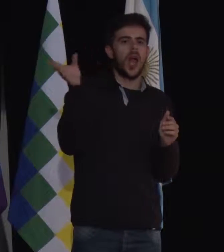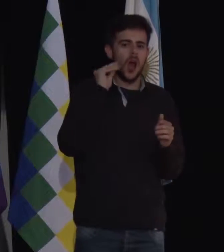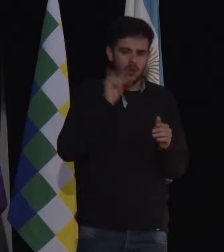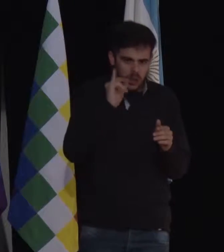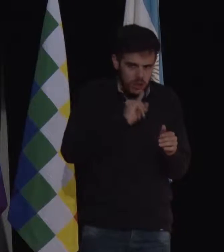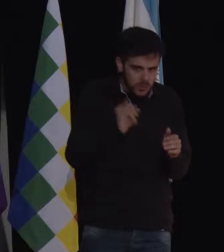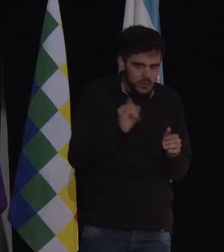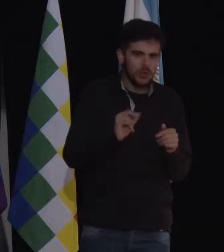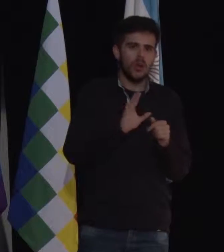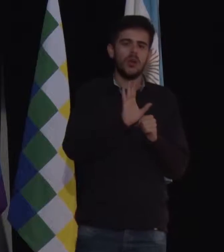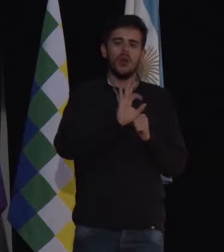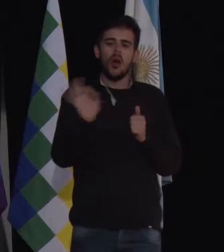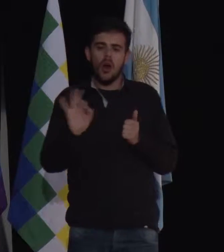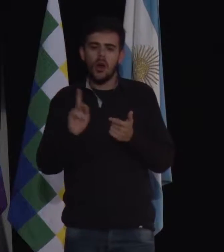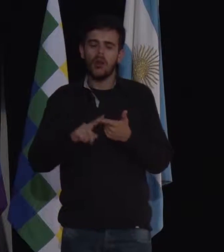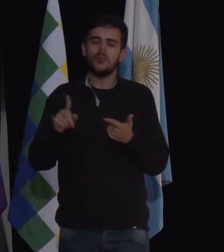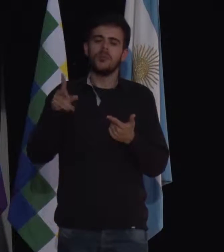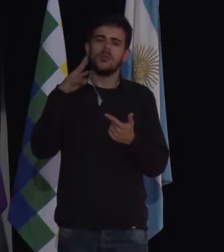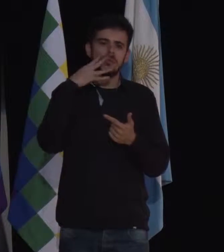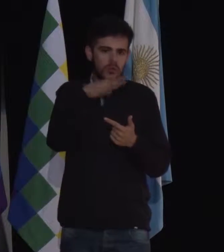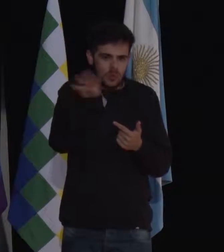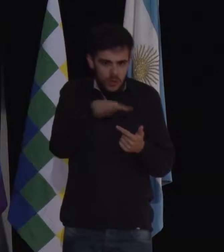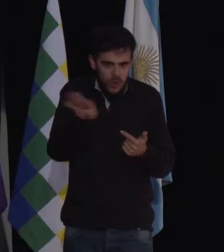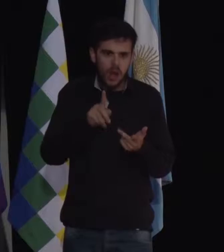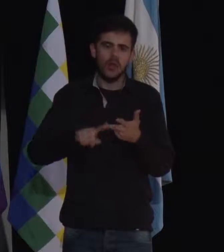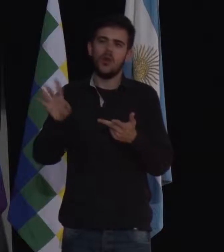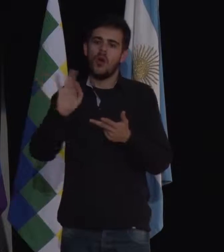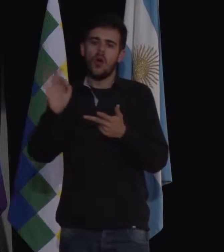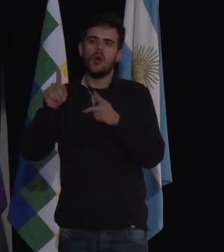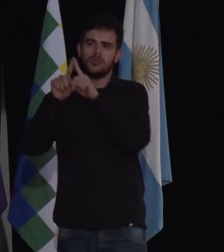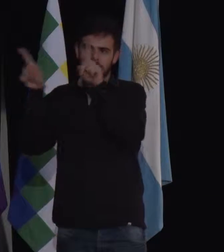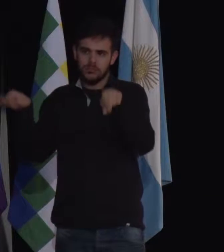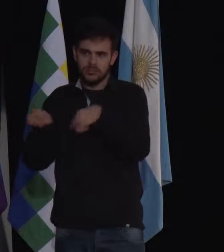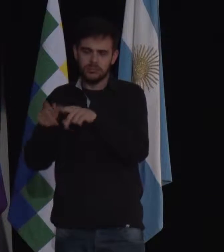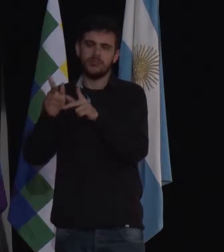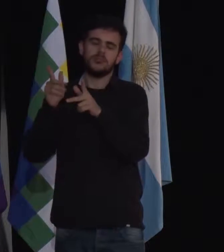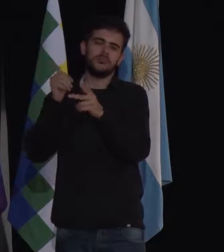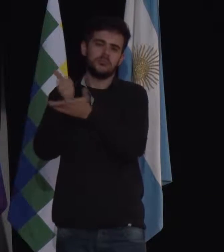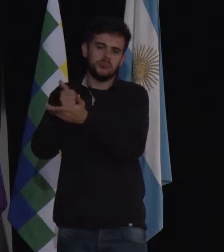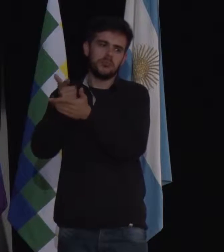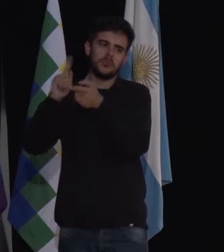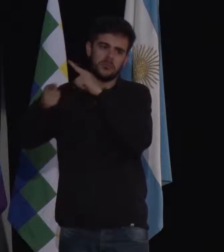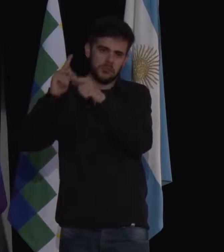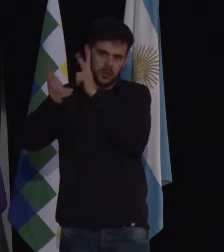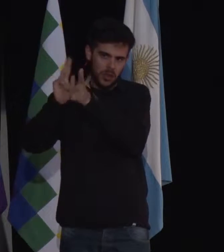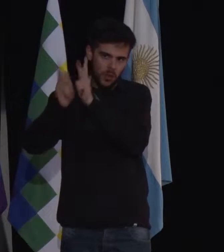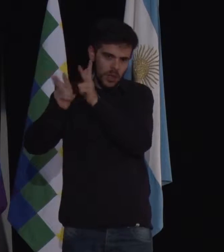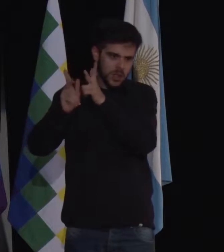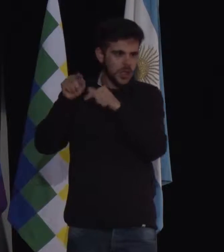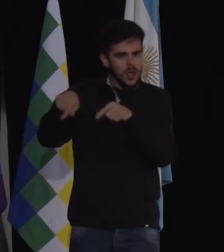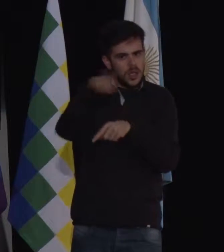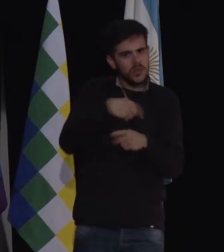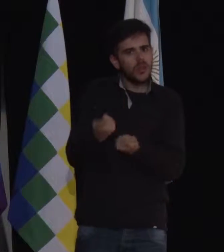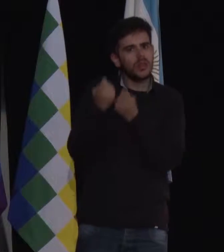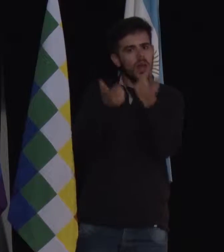o subtitulados, que son herramientas básicas que permiten a la persona con discapacidad, sobre todo a la persona con